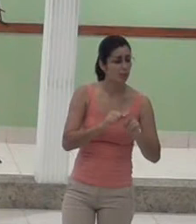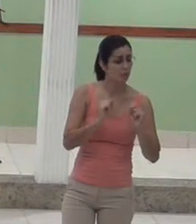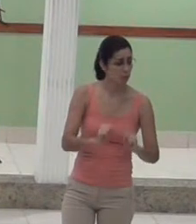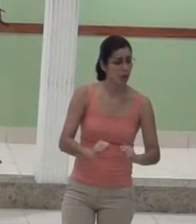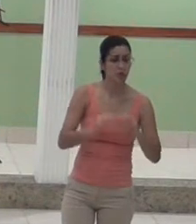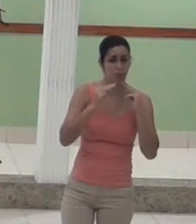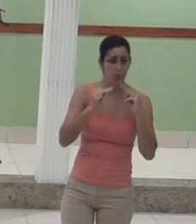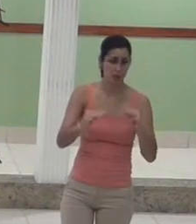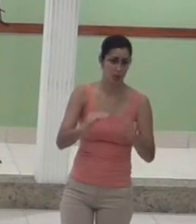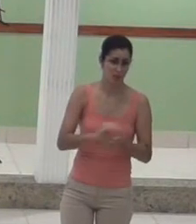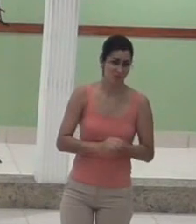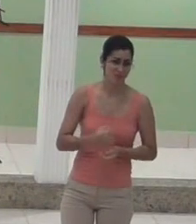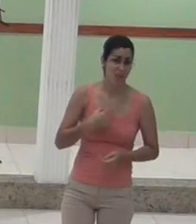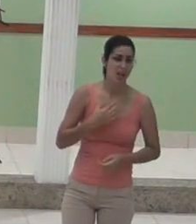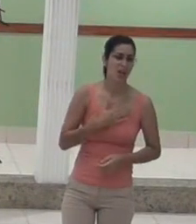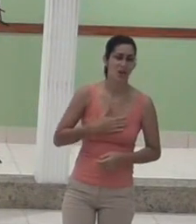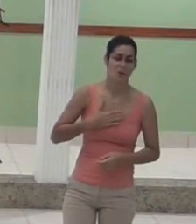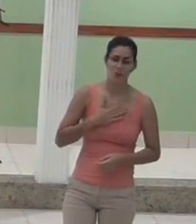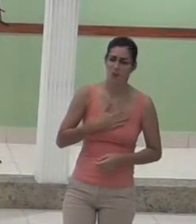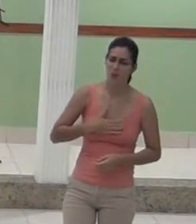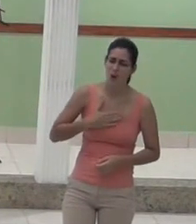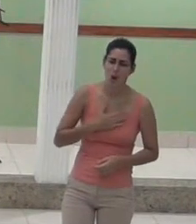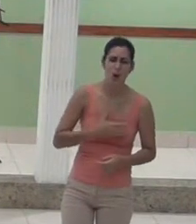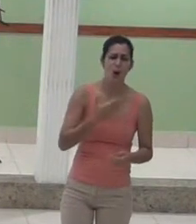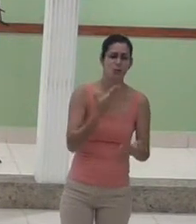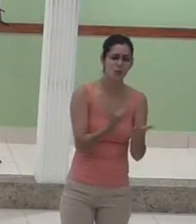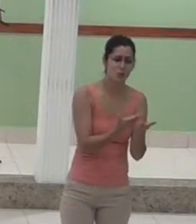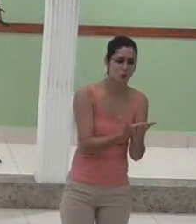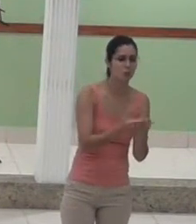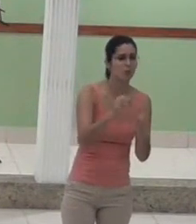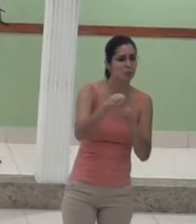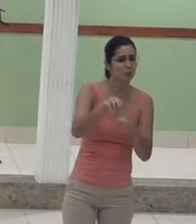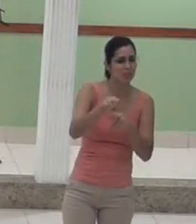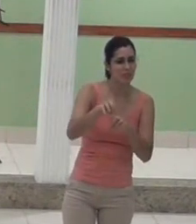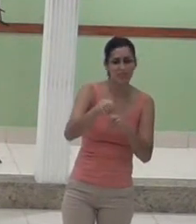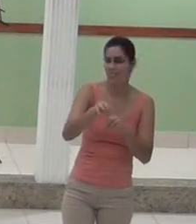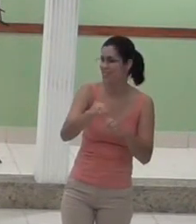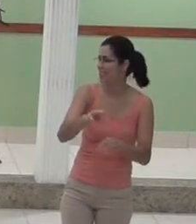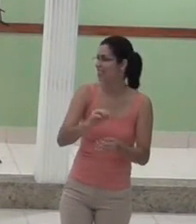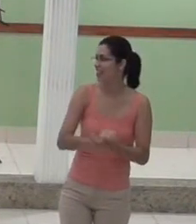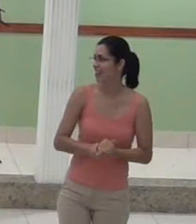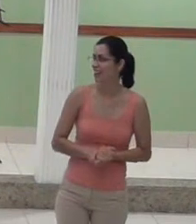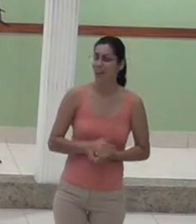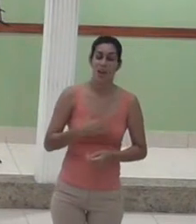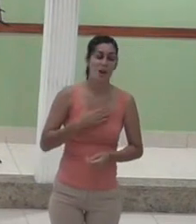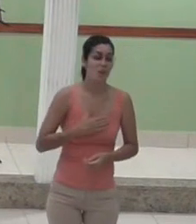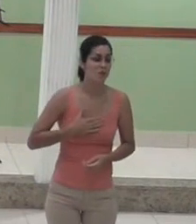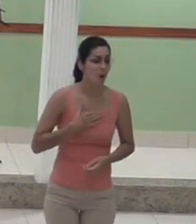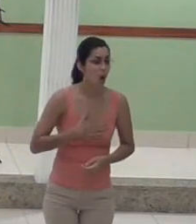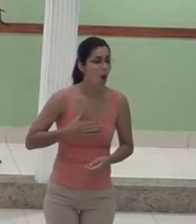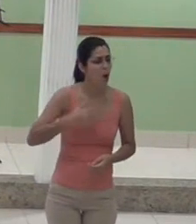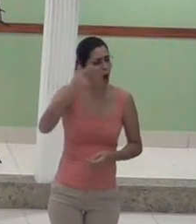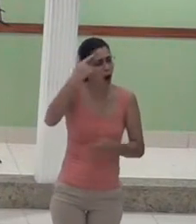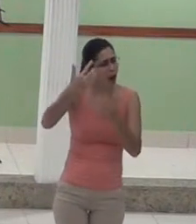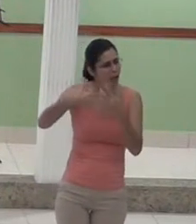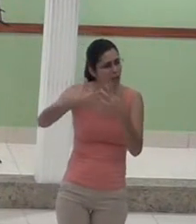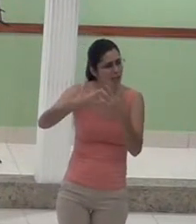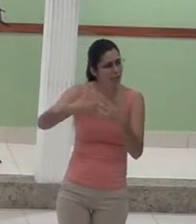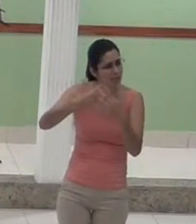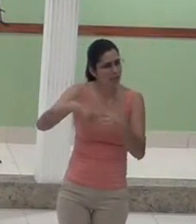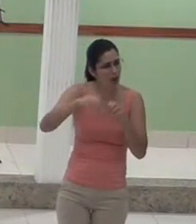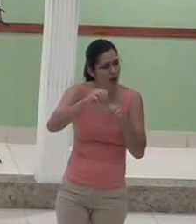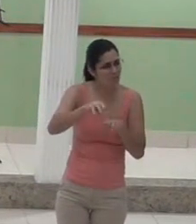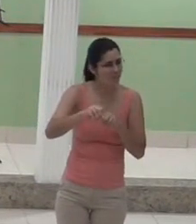falar, não mensagem, viu, pastor? Eu gosto de dar estudo, gosto de dar uma reflexão, eu gosto de transmitir aquilo